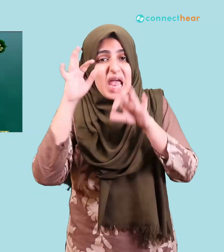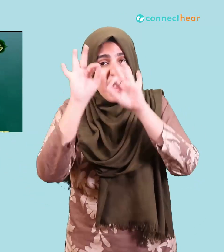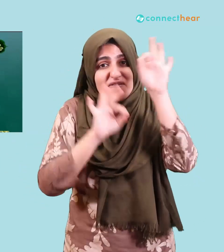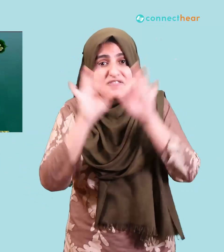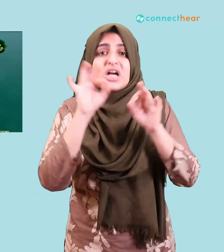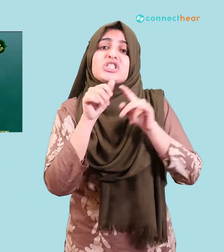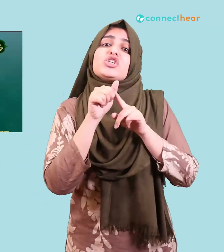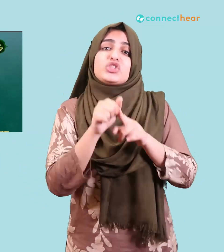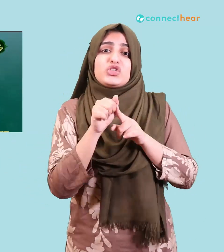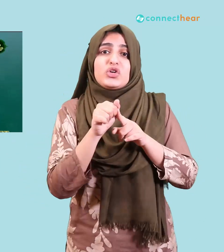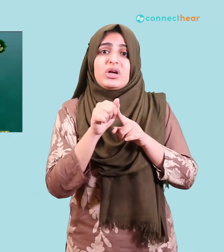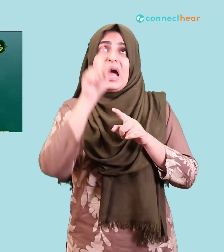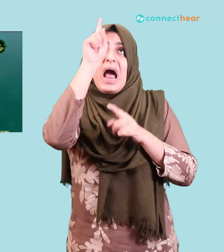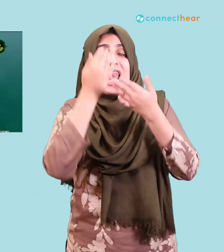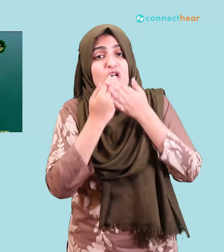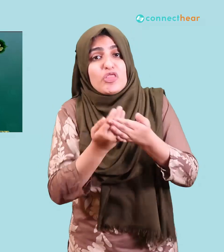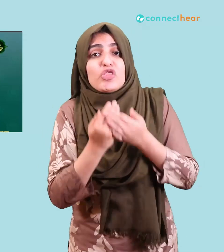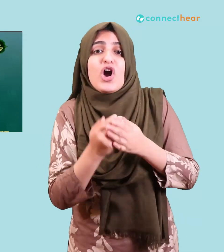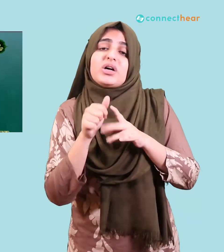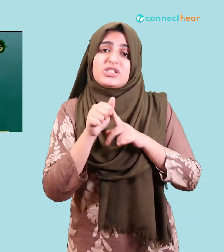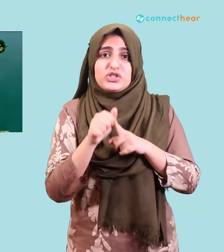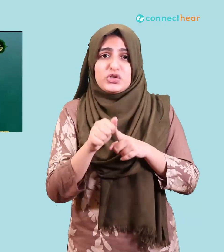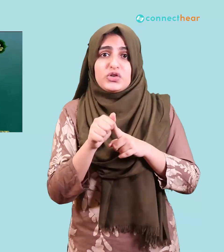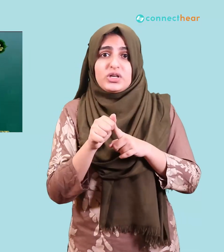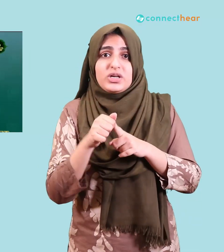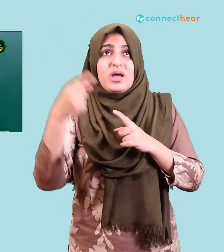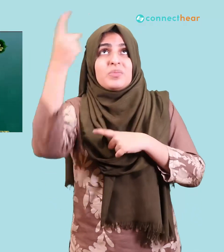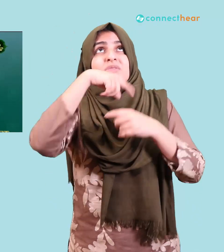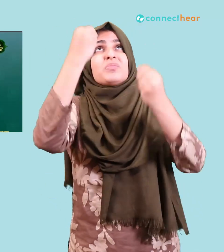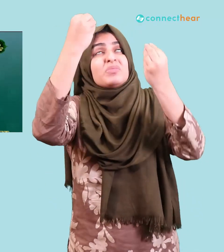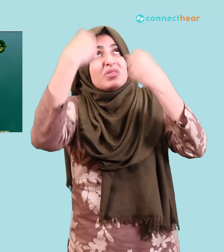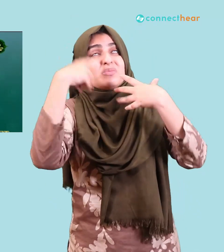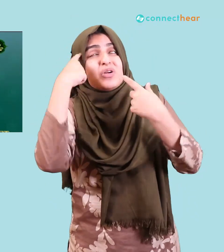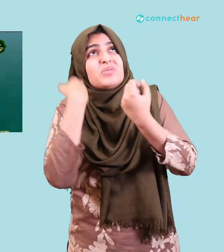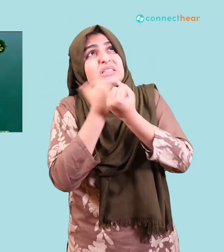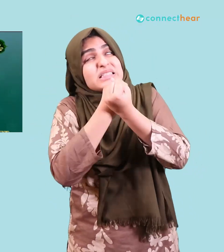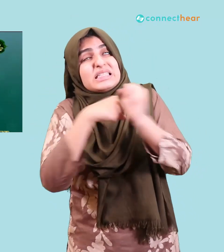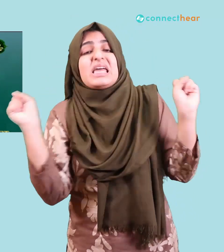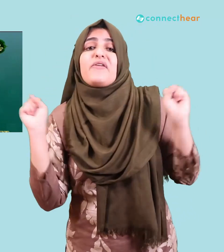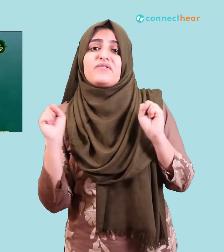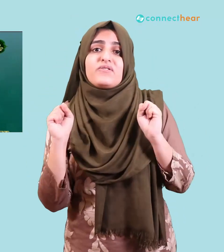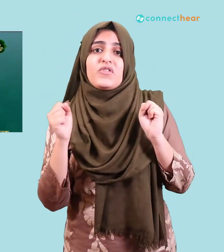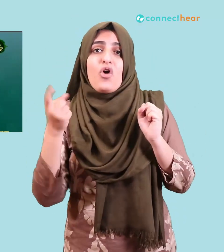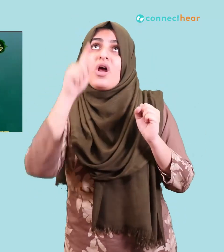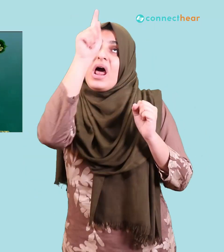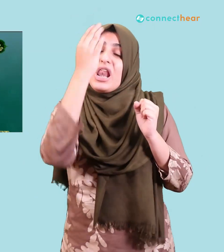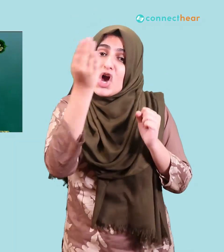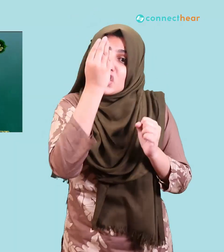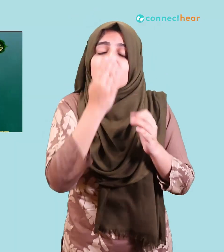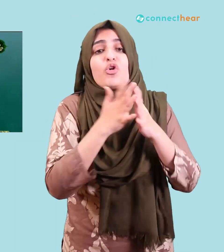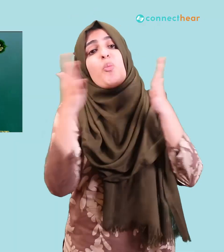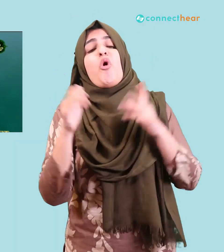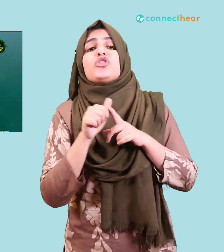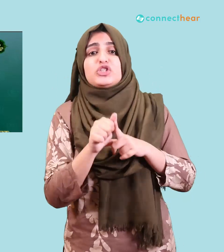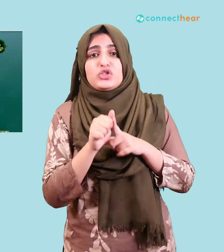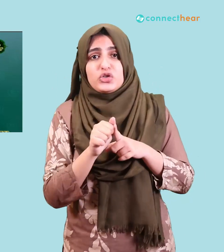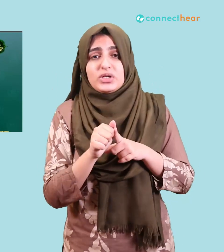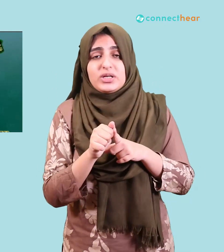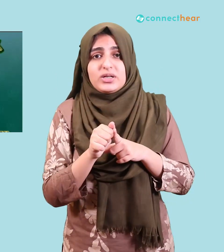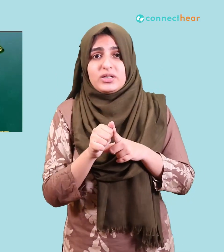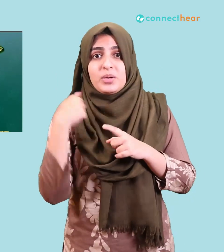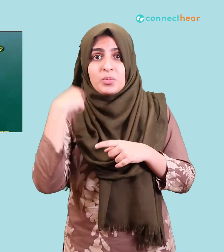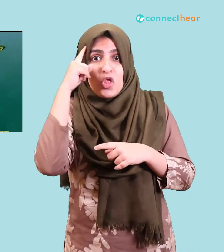پہ چلنا چاہیے، اللہ سے دعا کرنی چاہیے کہ ہمیں اس مشکل سے بھی نکال دے، اور پھر اس کا شکر ادا کرنا چاہیے کہ یہ ہم